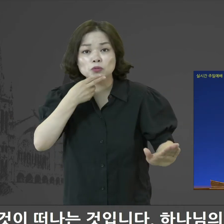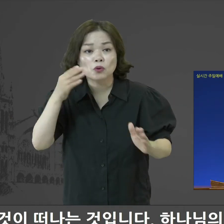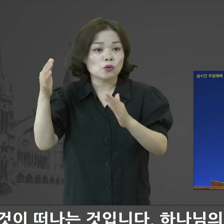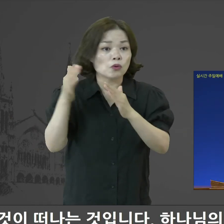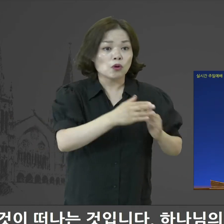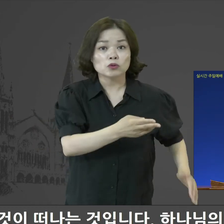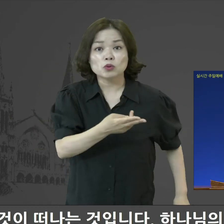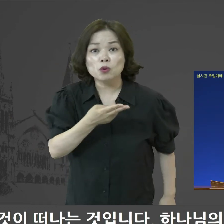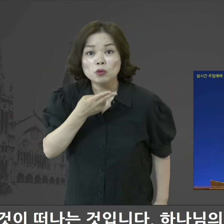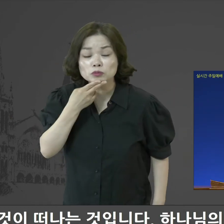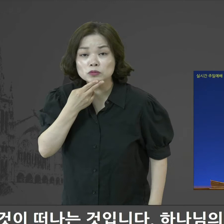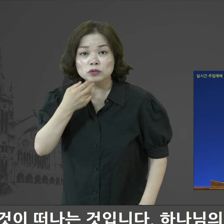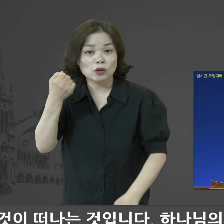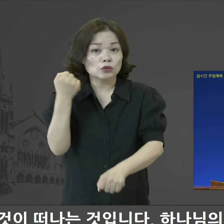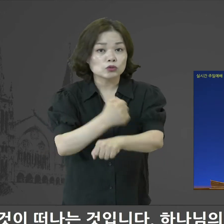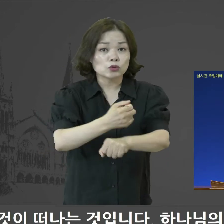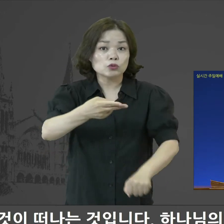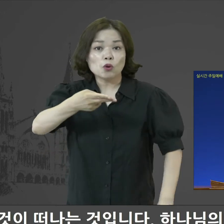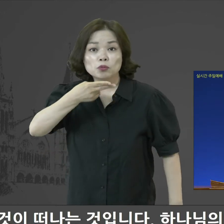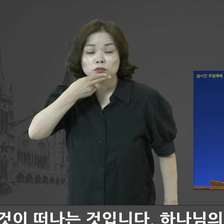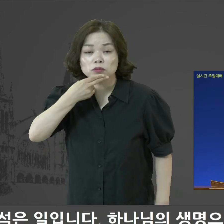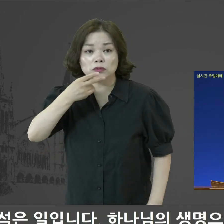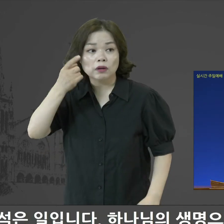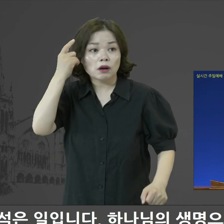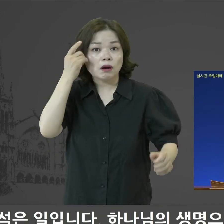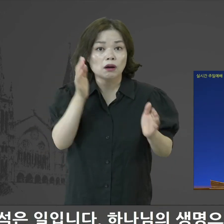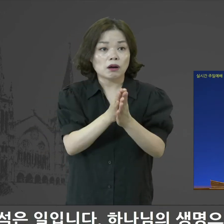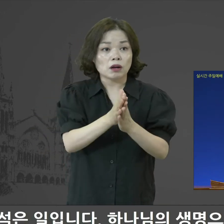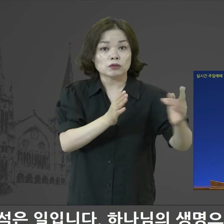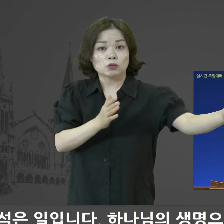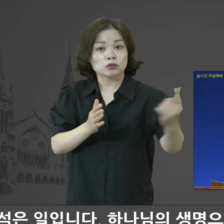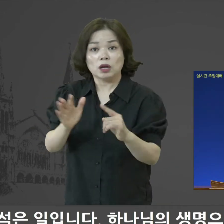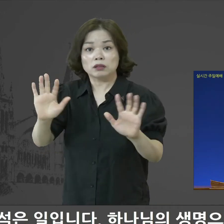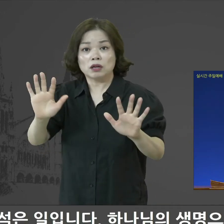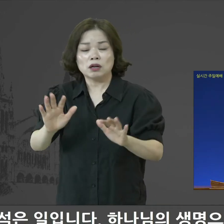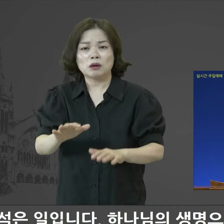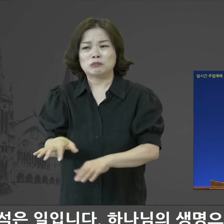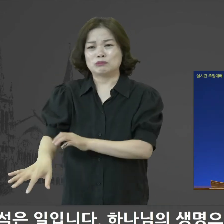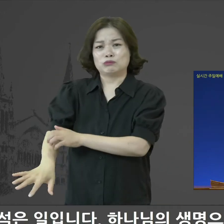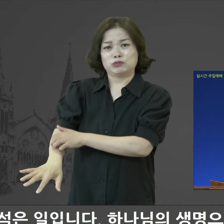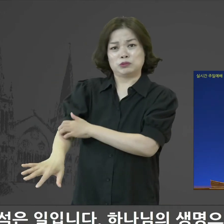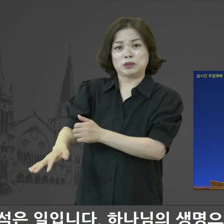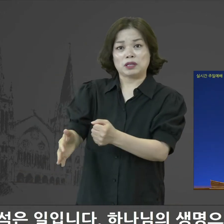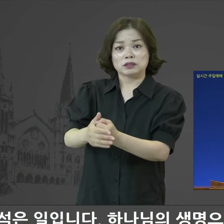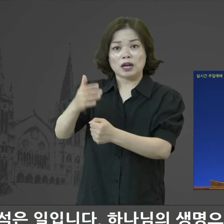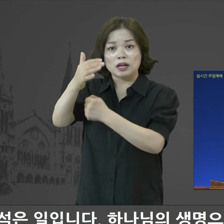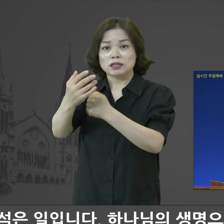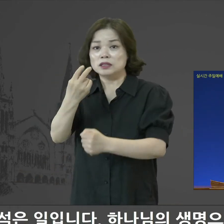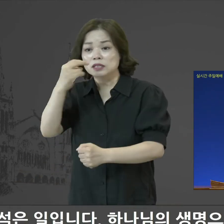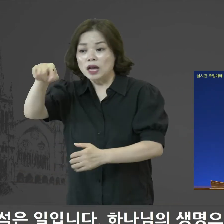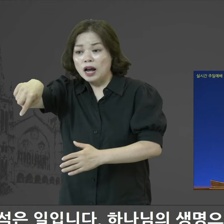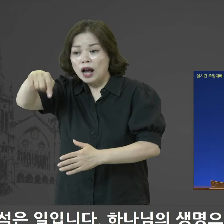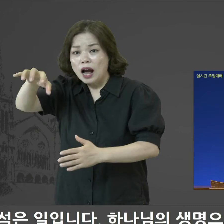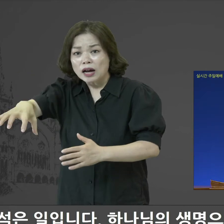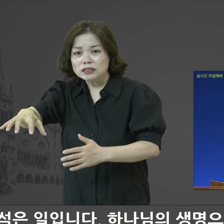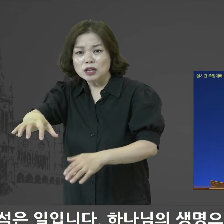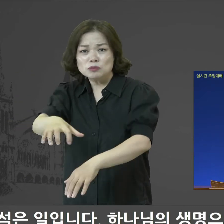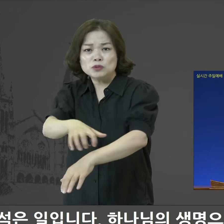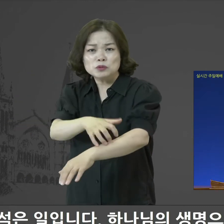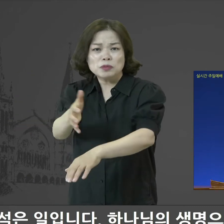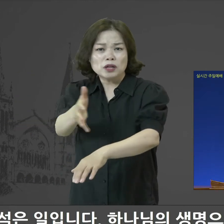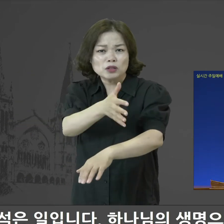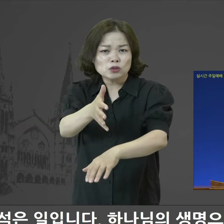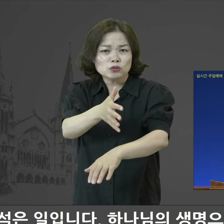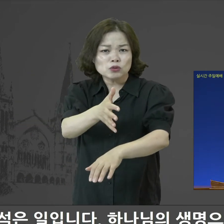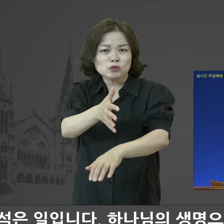들어가기 위해서 어떤 수고를 해야 되는 것도 아닌데 알아서 안 가는 겁니다. 왜? 불편하니까. 하나님의 생명 안에 있는 게 불편할 정도로